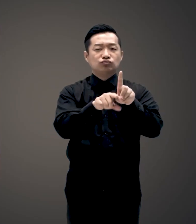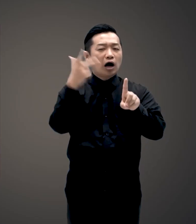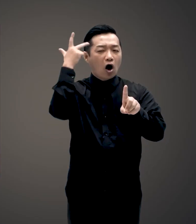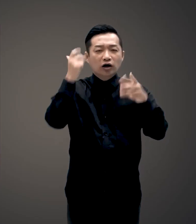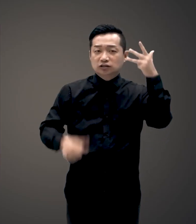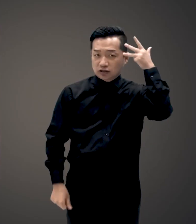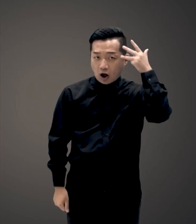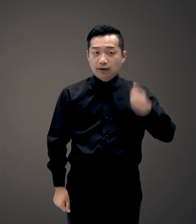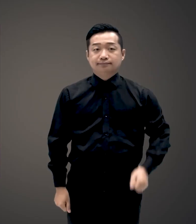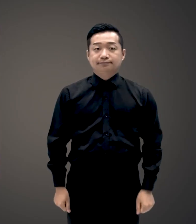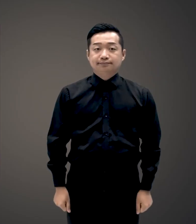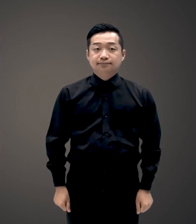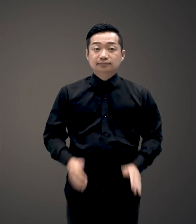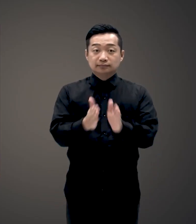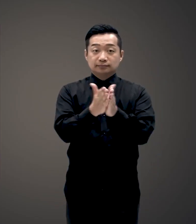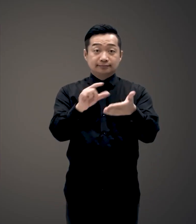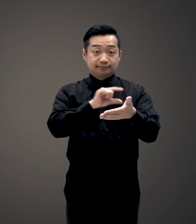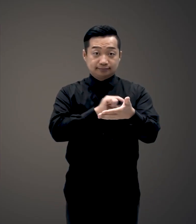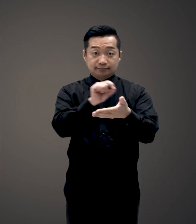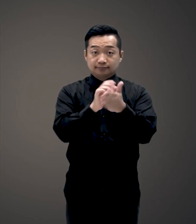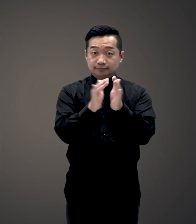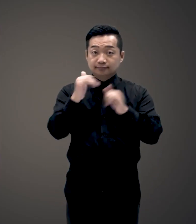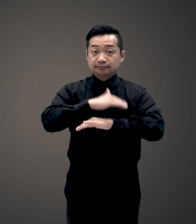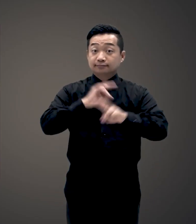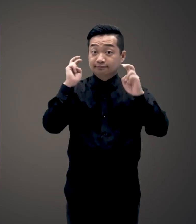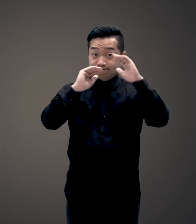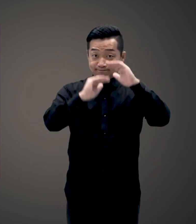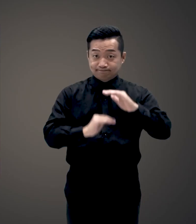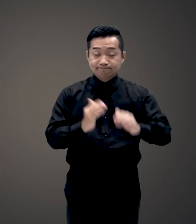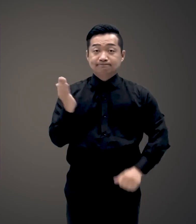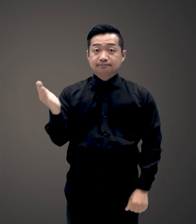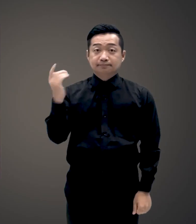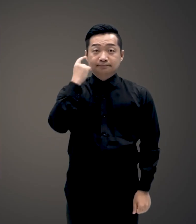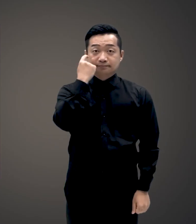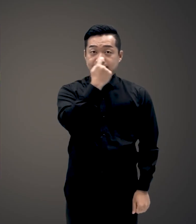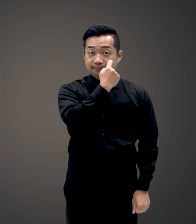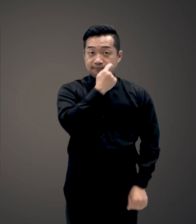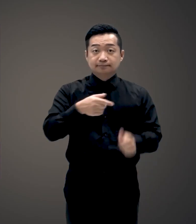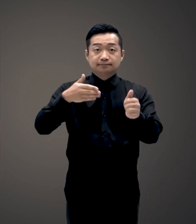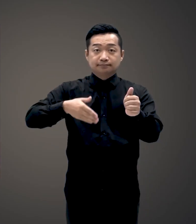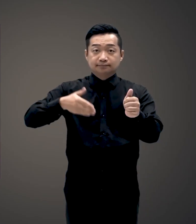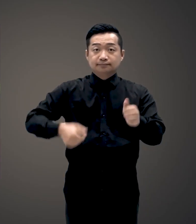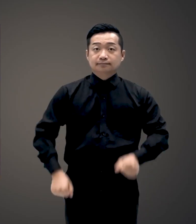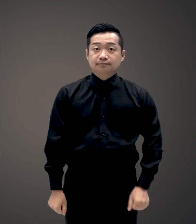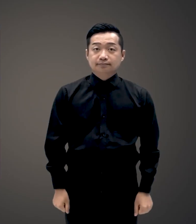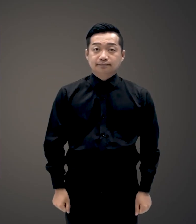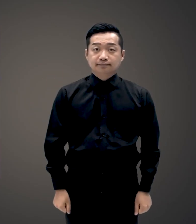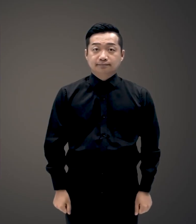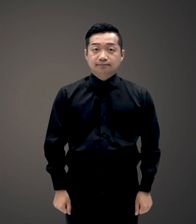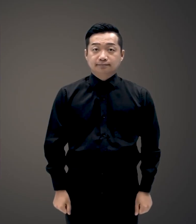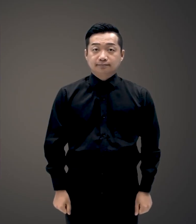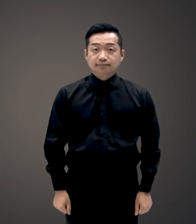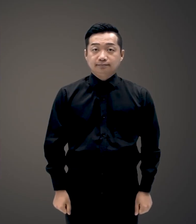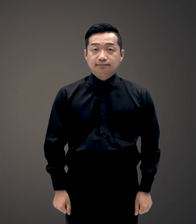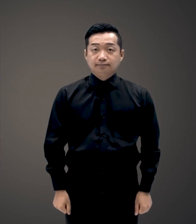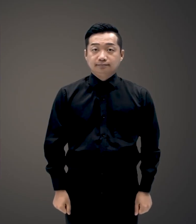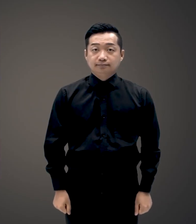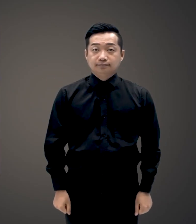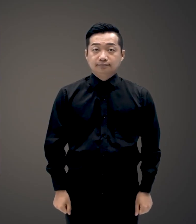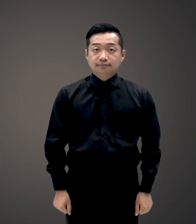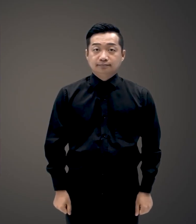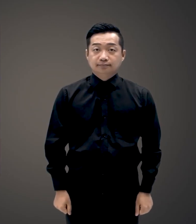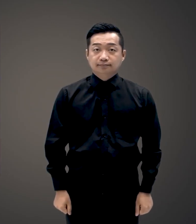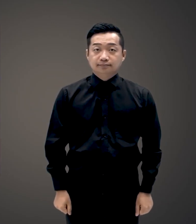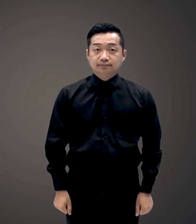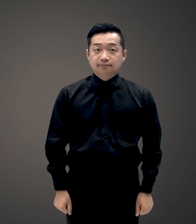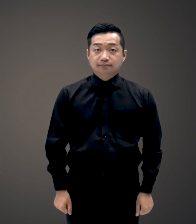철학. 도서명 나는 뇌가 아니다. 저자 마르쿠스 가브리엘.